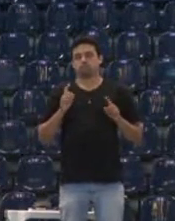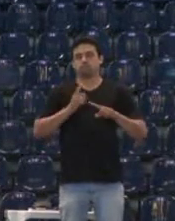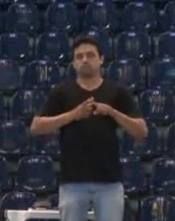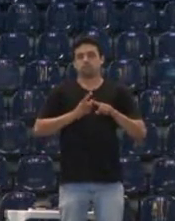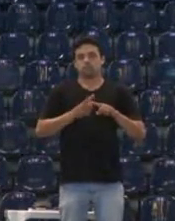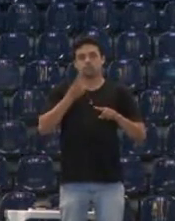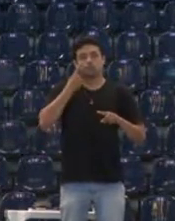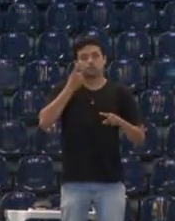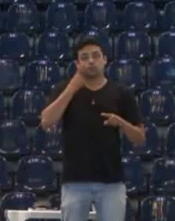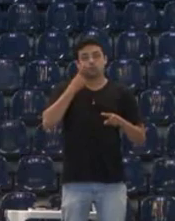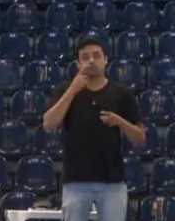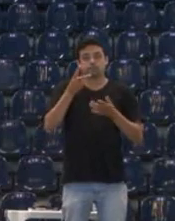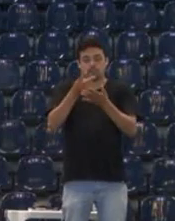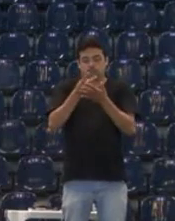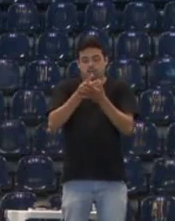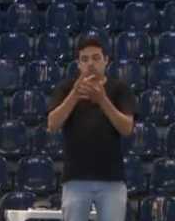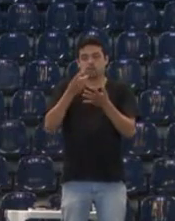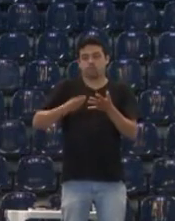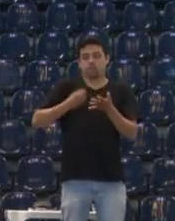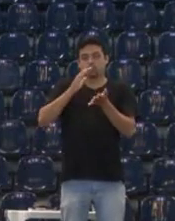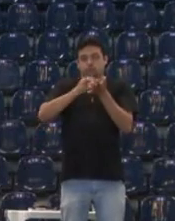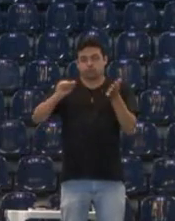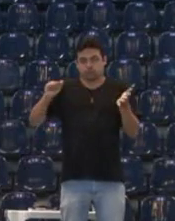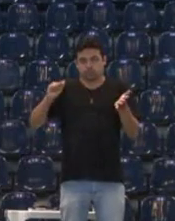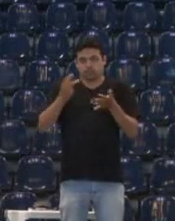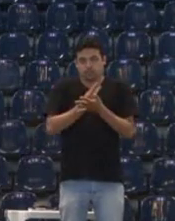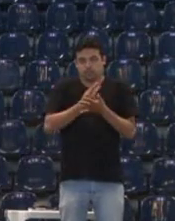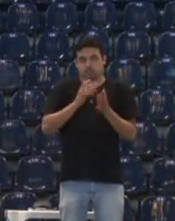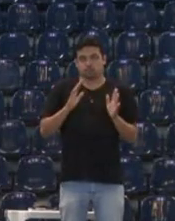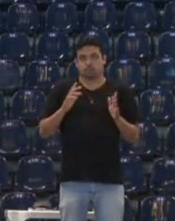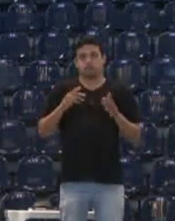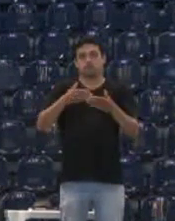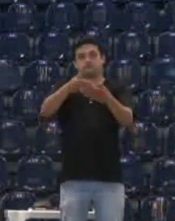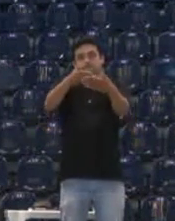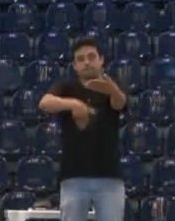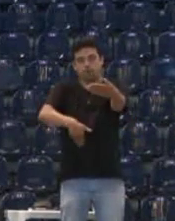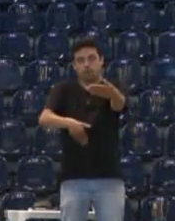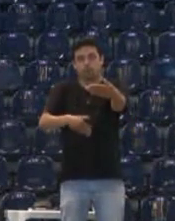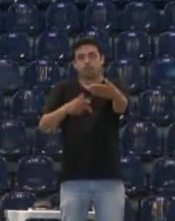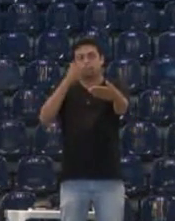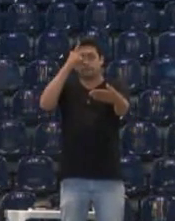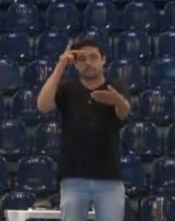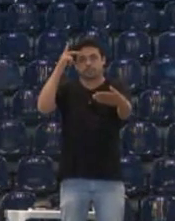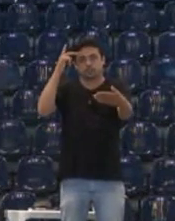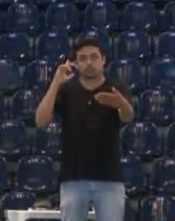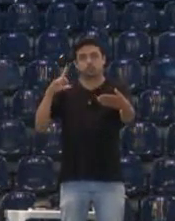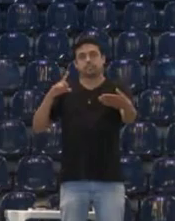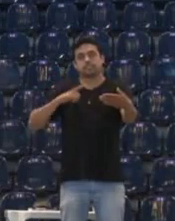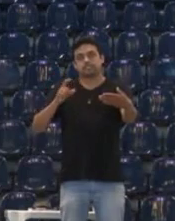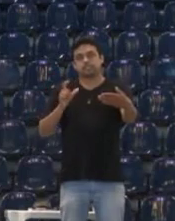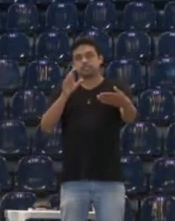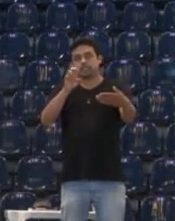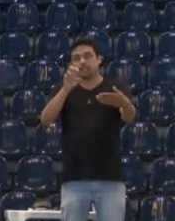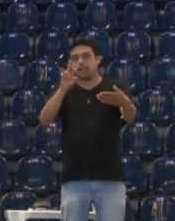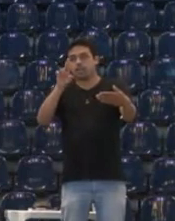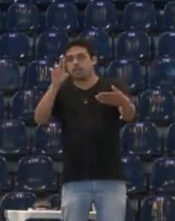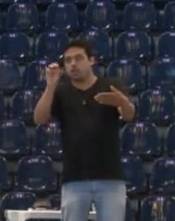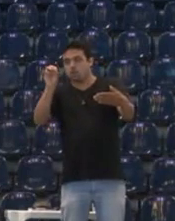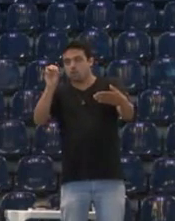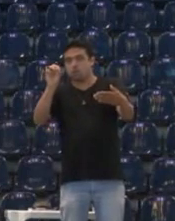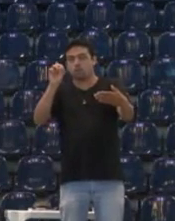vamos tirar essa palavra da nossa vida vamos erro vai fazer a prova do enem talvez seja uma palavra muito